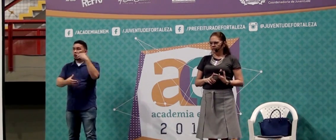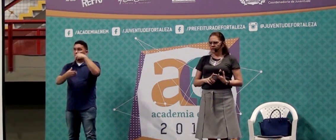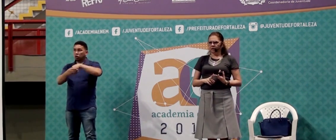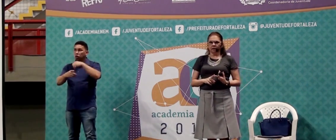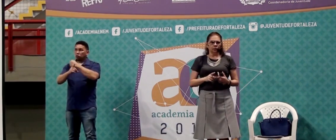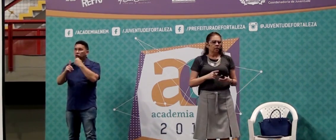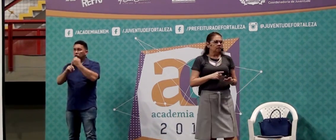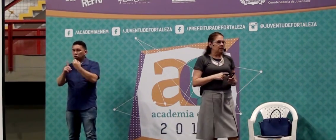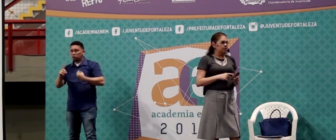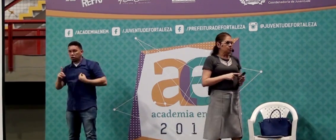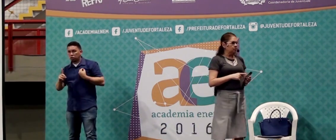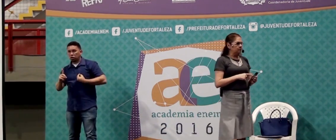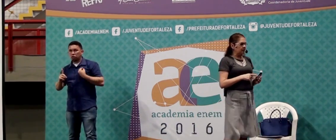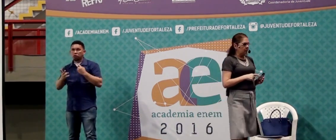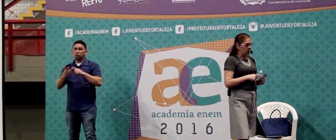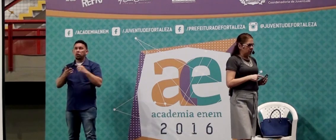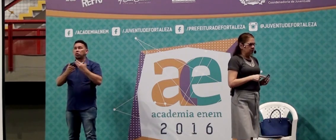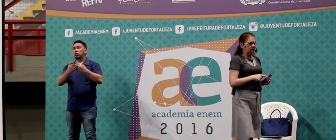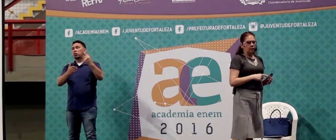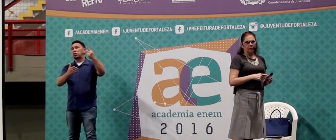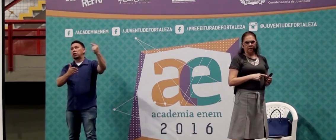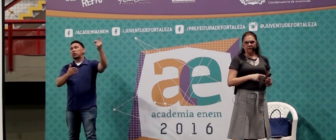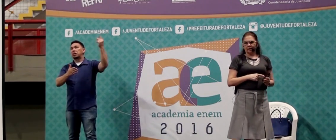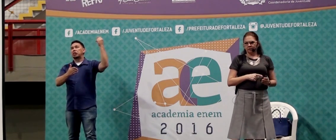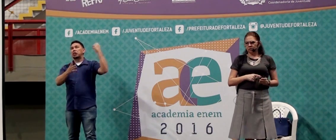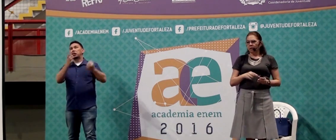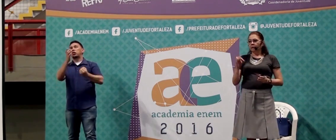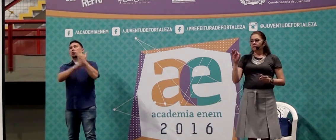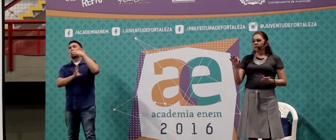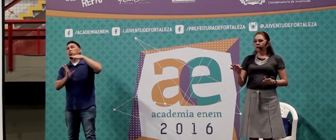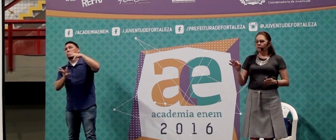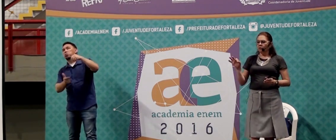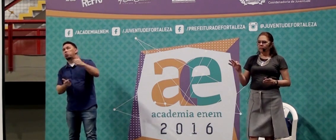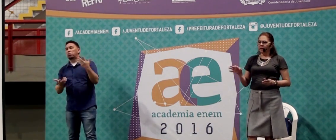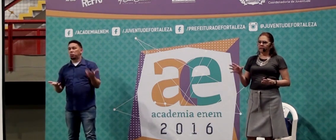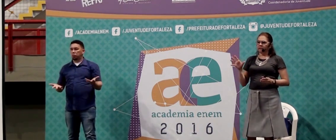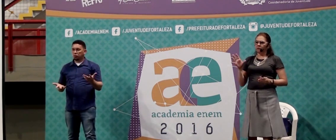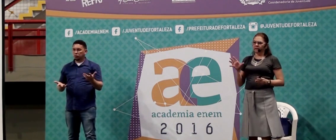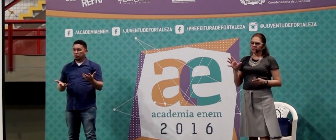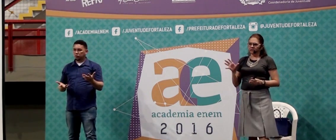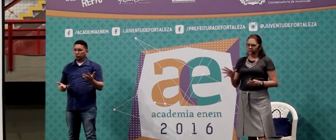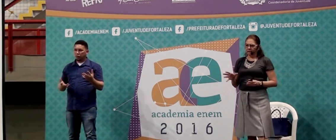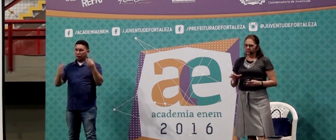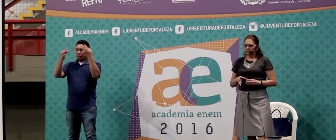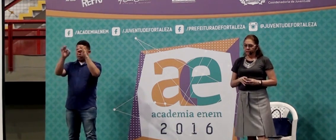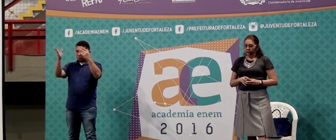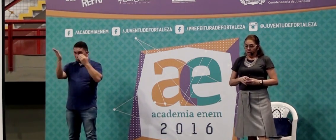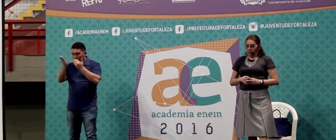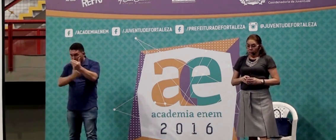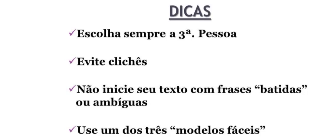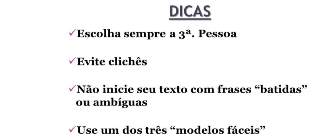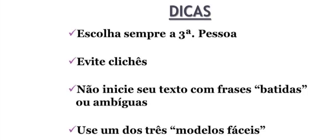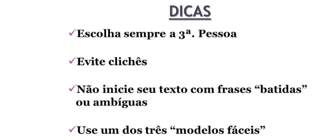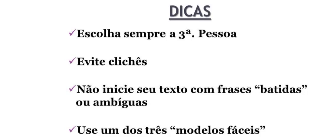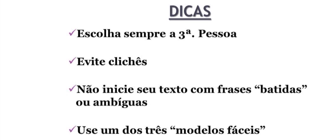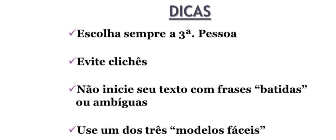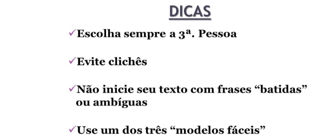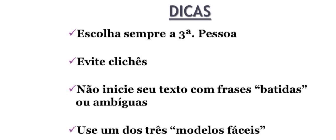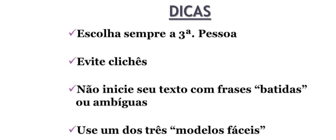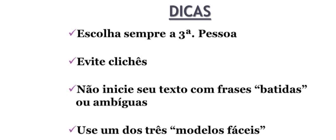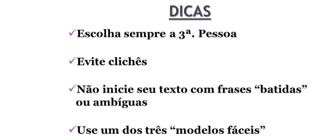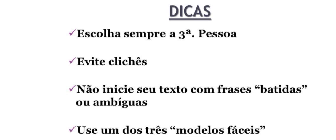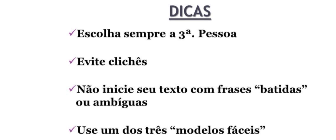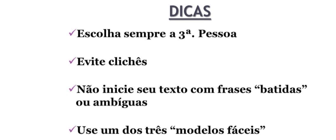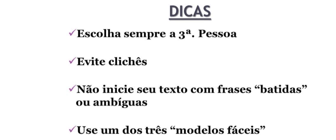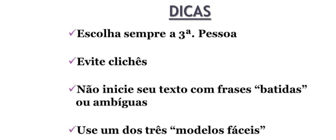sociedade em que vivemos, desde os primórdios da humanidade. Não comece com essas frases. Use um